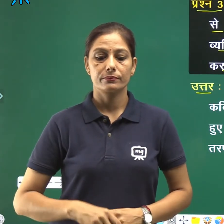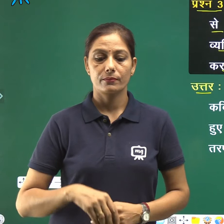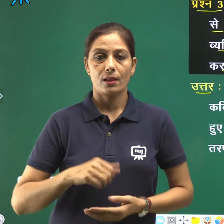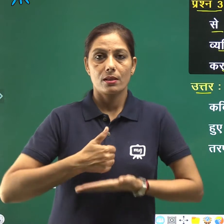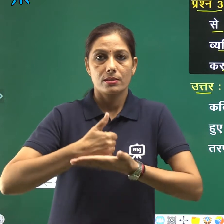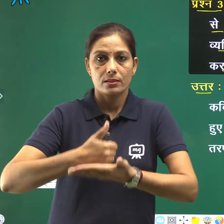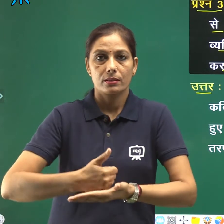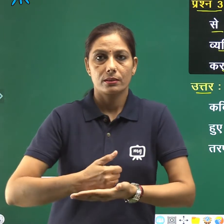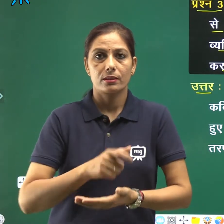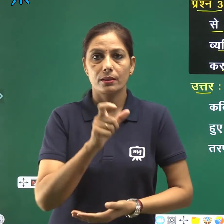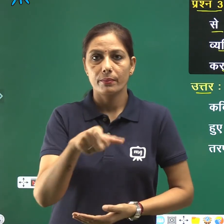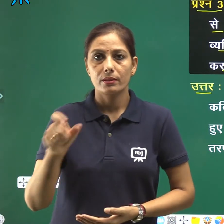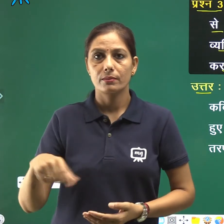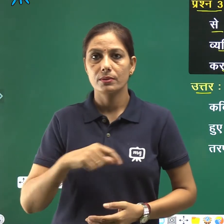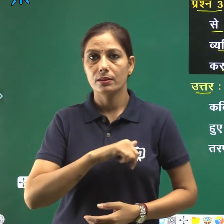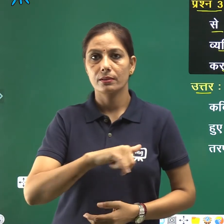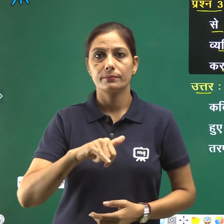संगतकार के माध्यम से